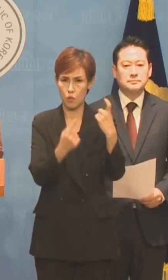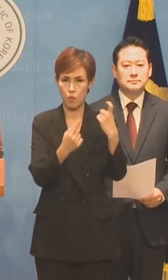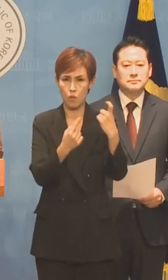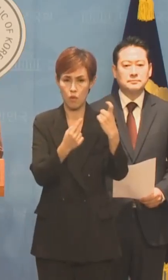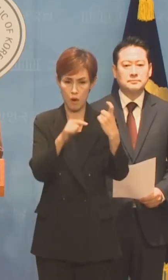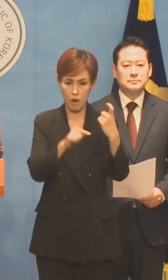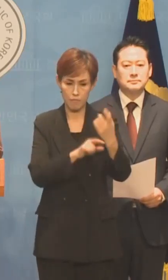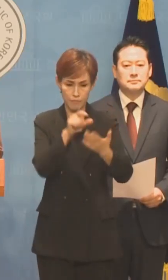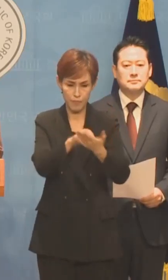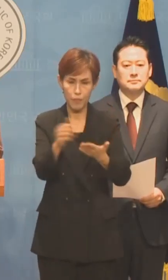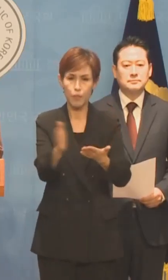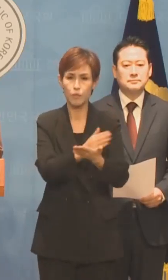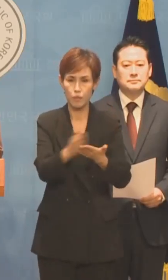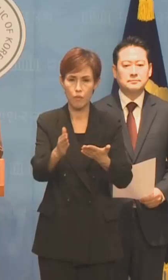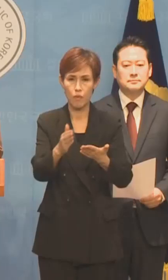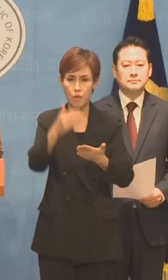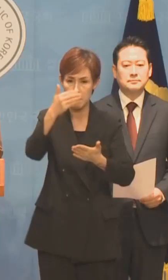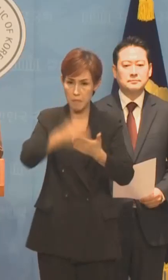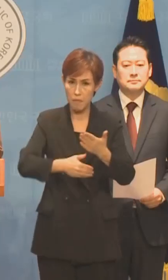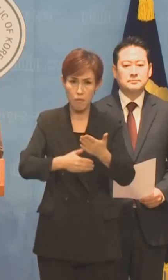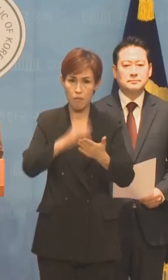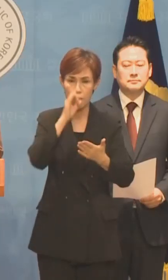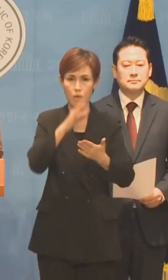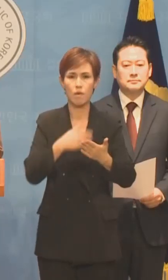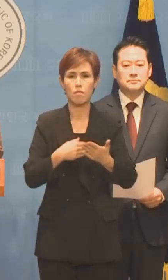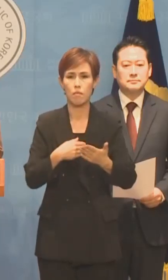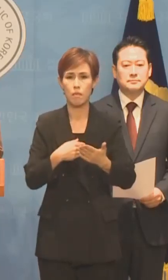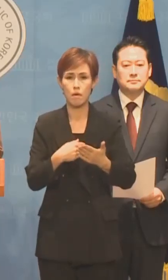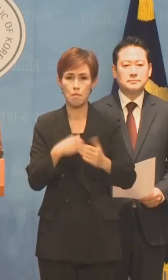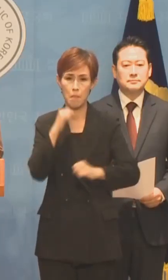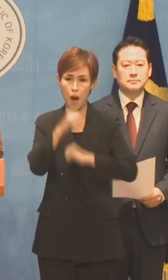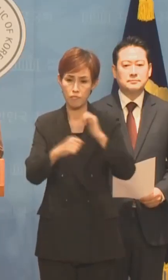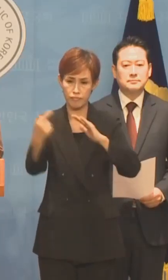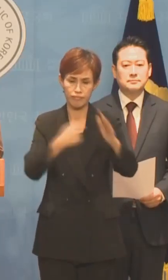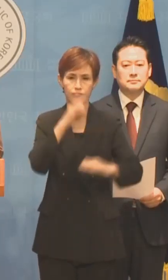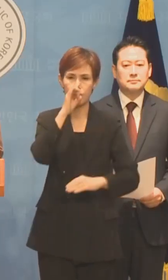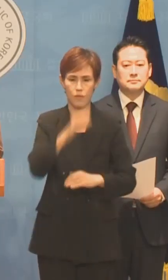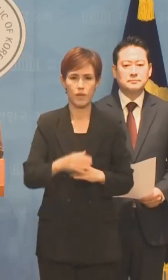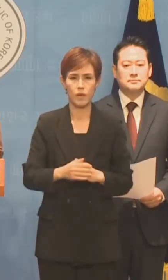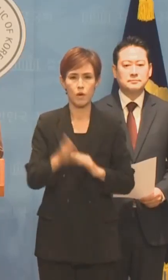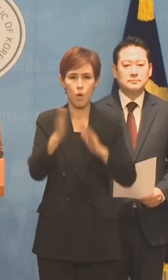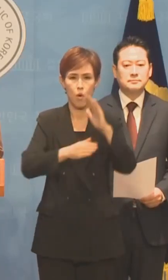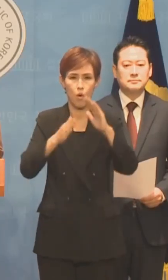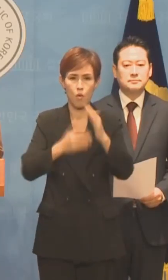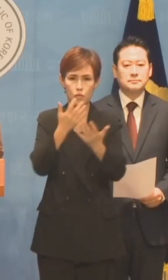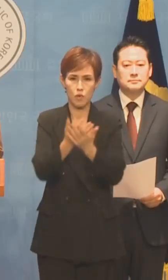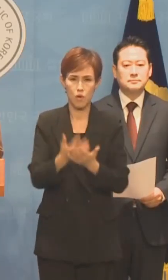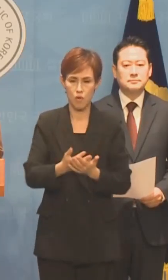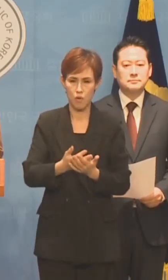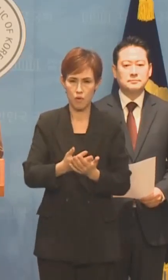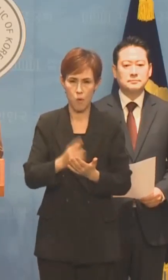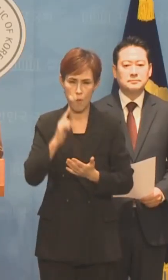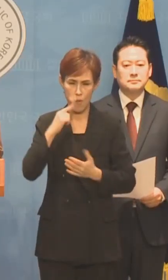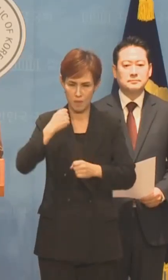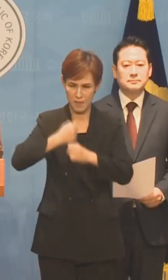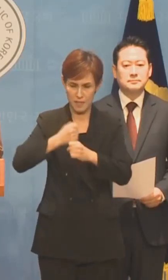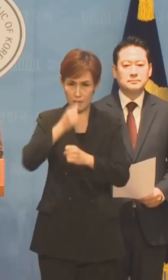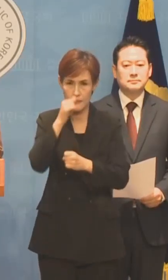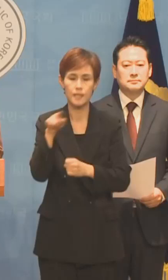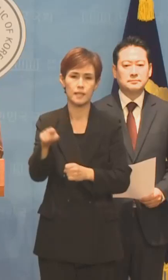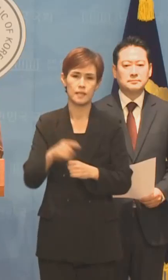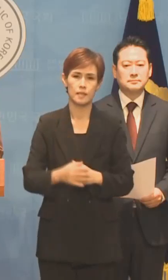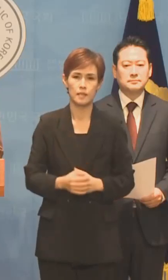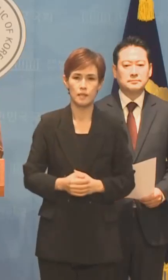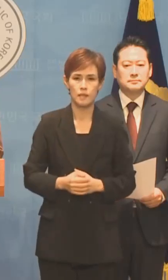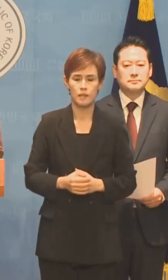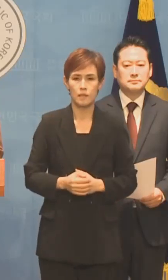기재가 없으니 일방적 수색이 불가능하다는 판단하에 공문서 위조 범행까지 벌인 것입니다.